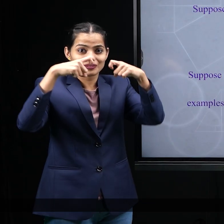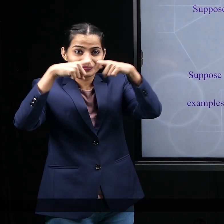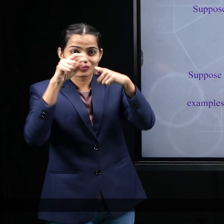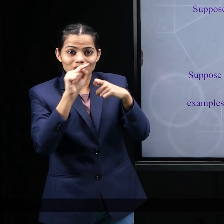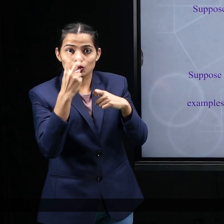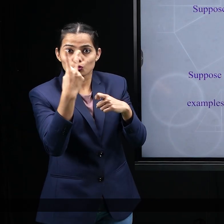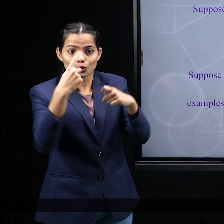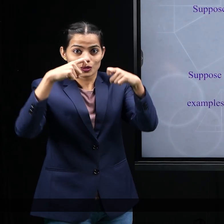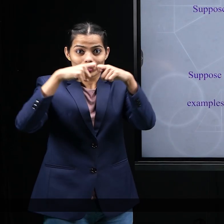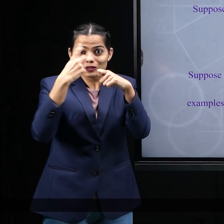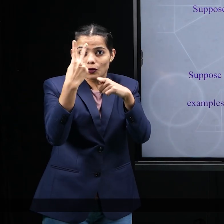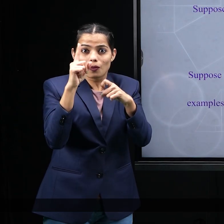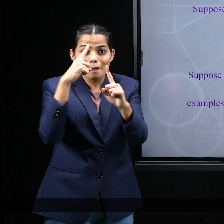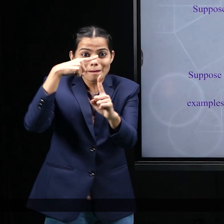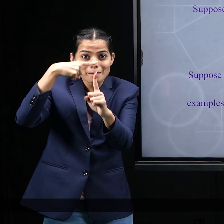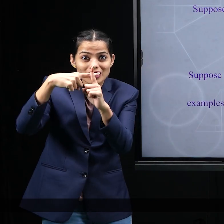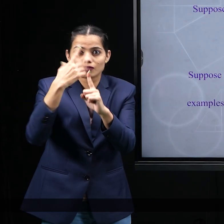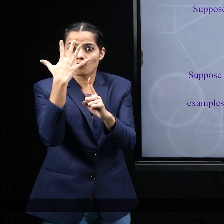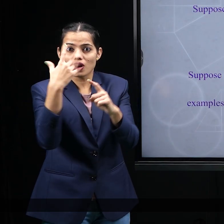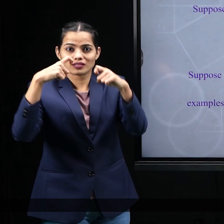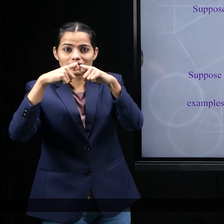इज इक्वल्स टू 2x² प्लस 5x प्लस 1,